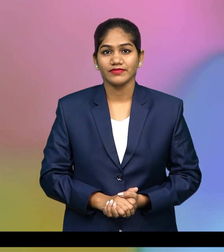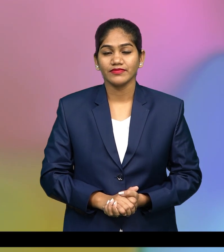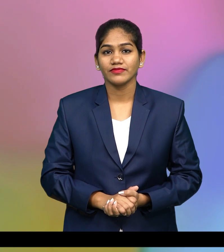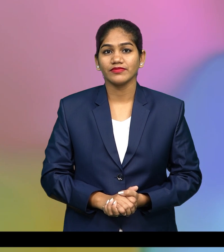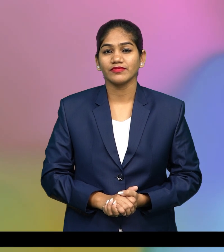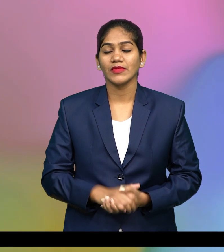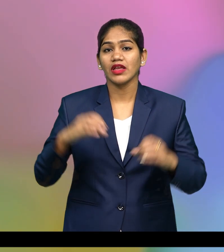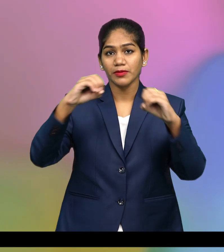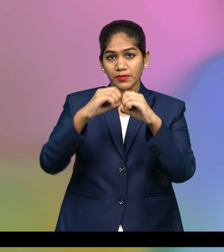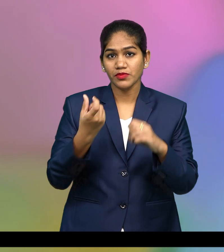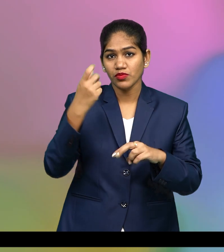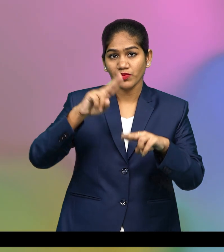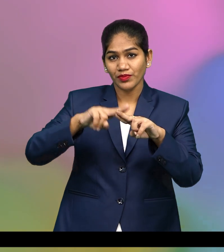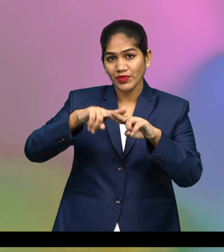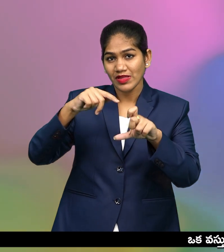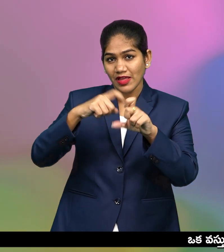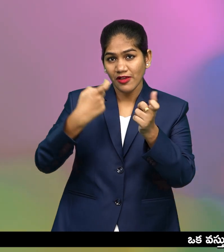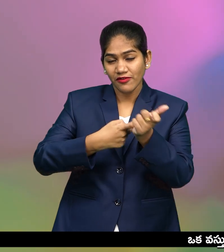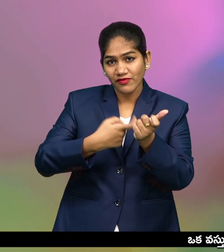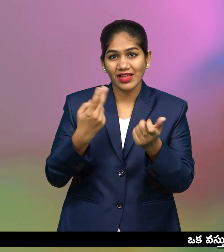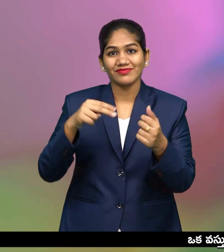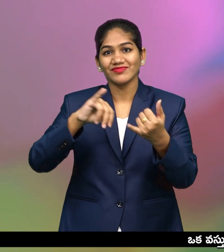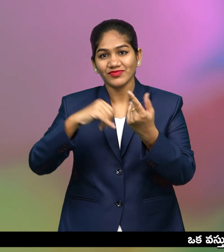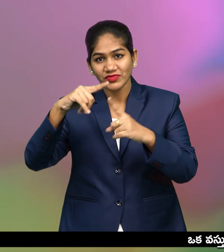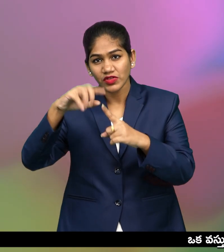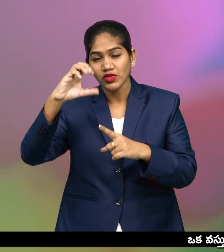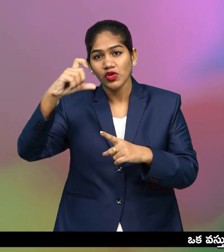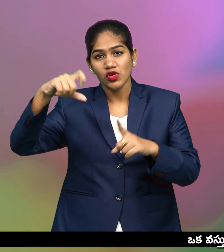5. బఫర్ స్టాక్. ఒక వస్తువు యొక్క పెద్ద సరఫరా.